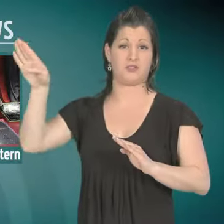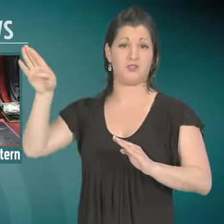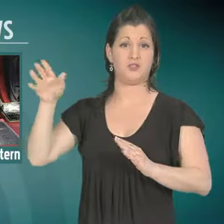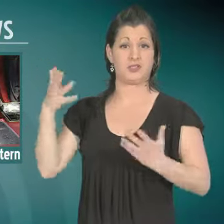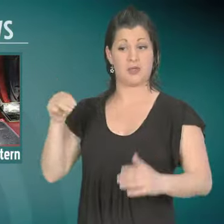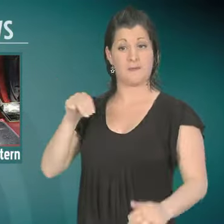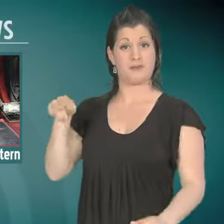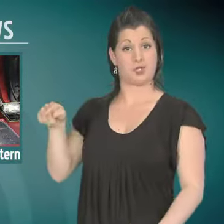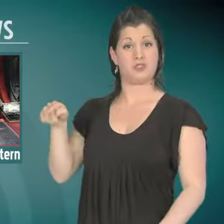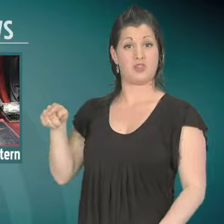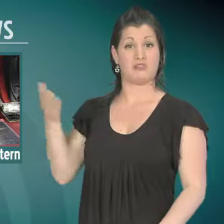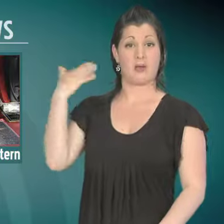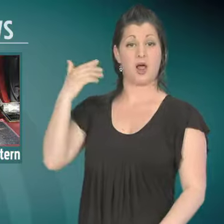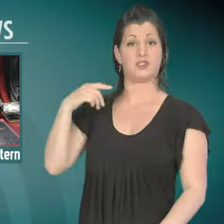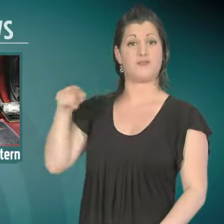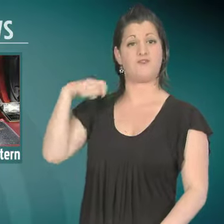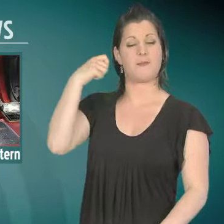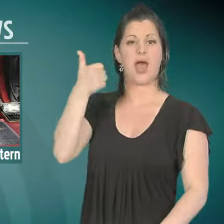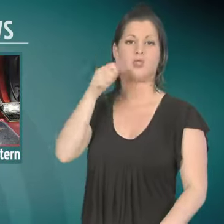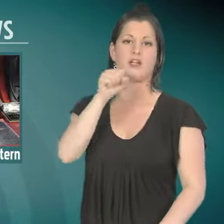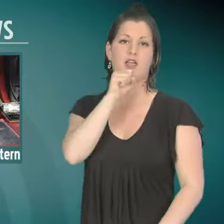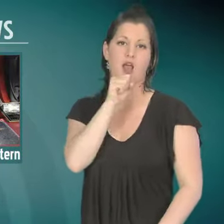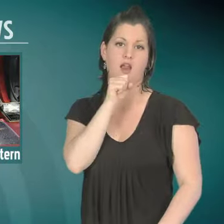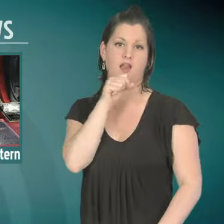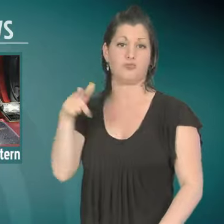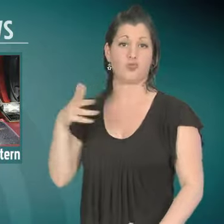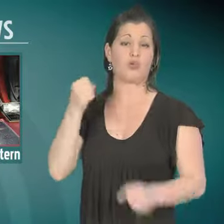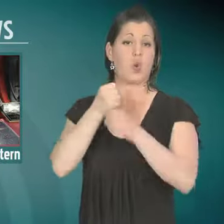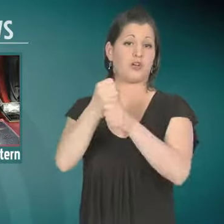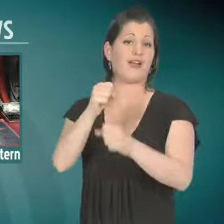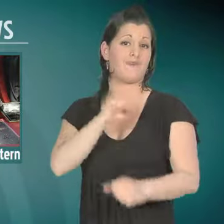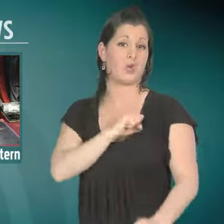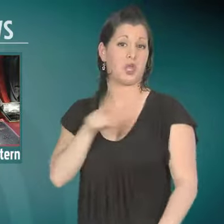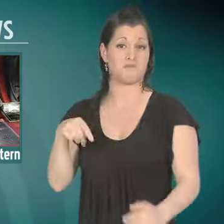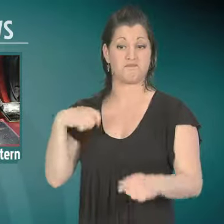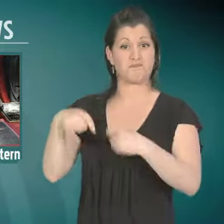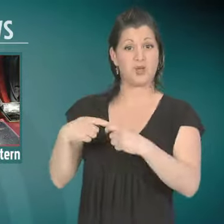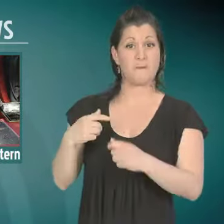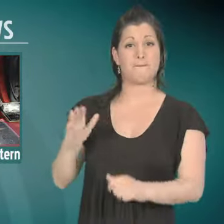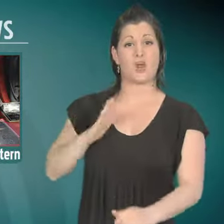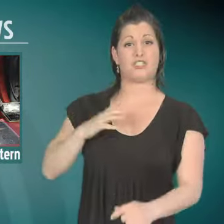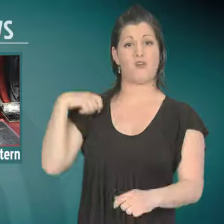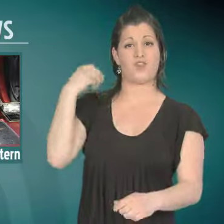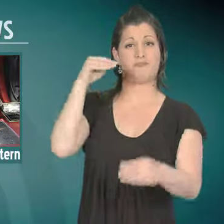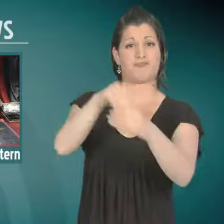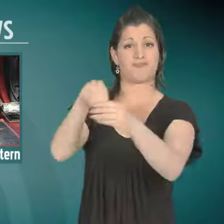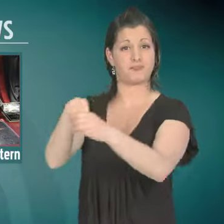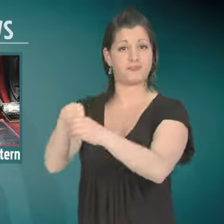damals 21 Jahre alt und hat einen Oscar gewonnen. Seither hat sie mehrere erfolgreiche Filme